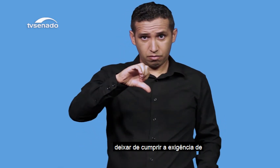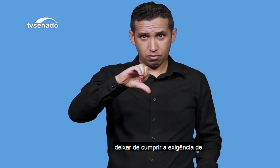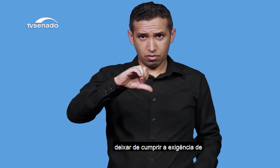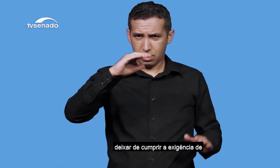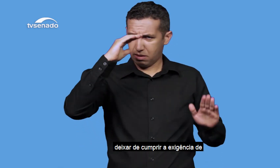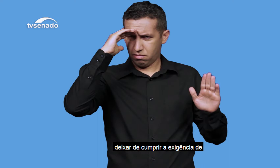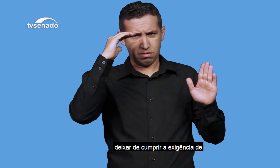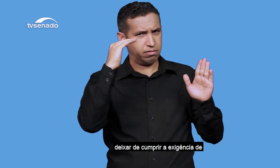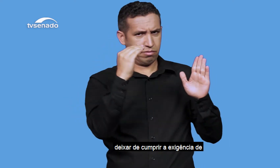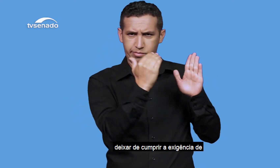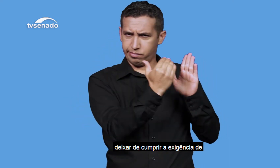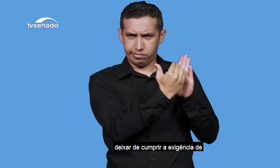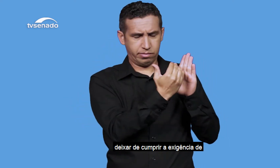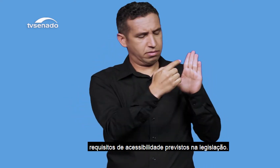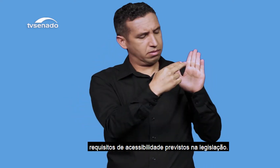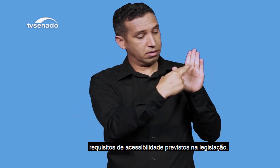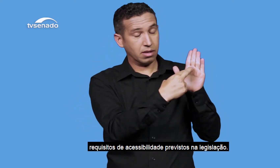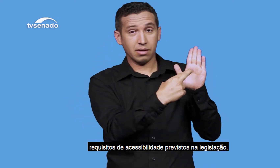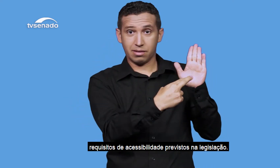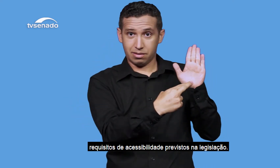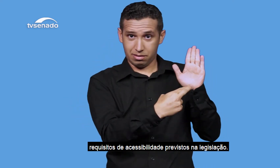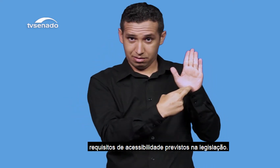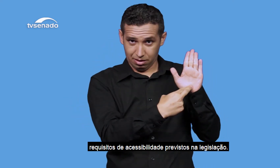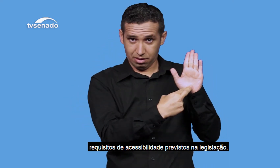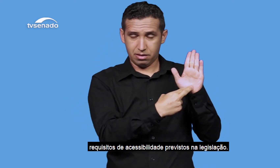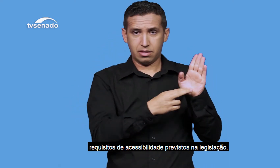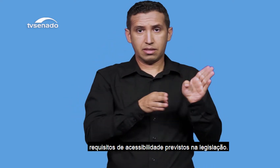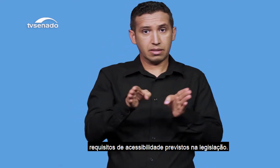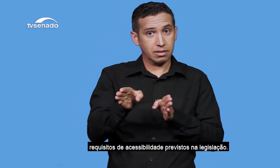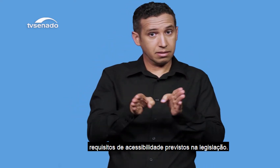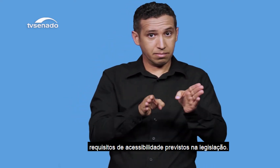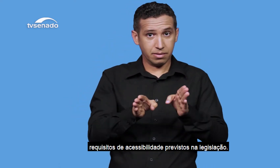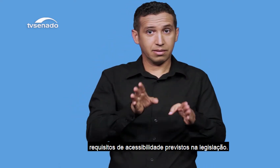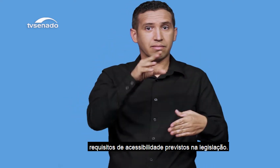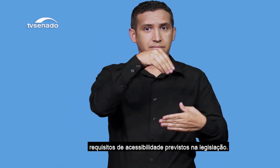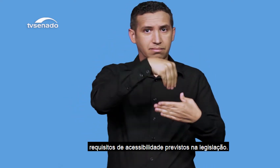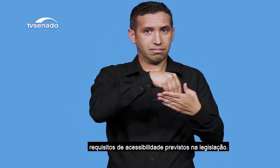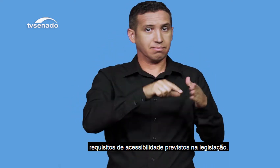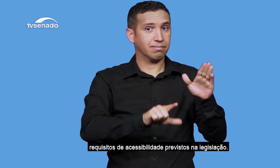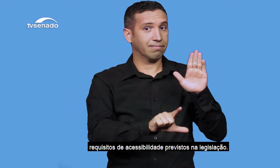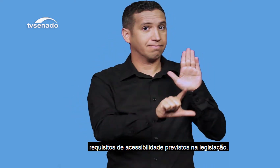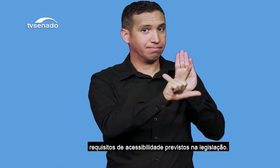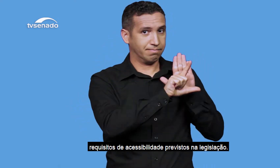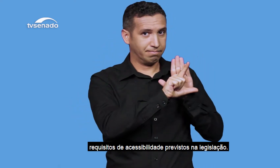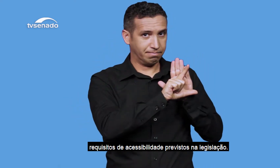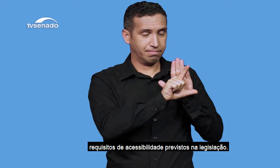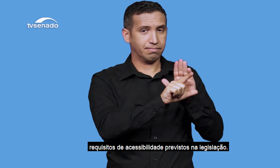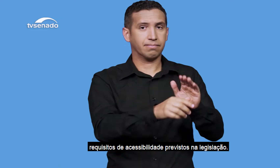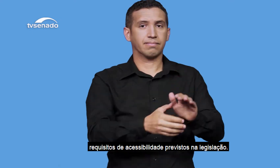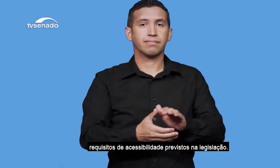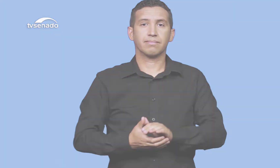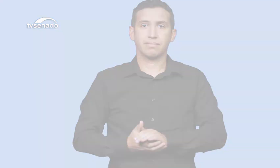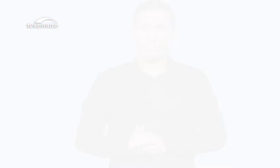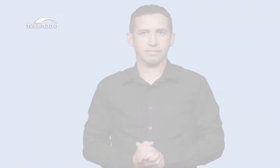cumprir a exigência de requisitos de acessibilidade previstos na legislação